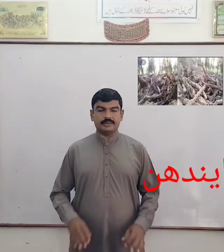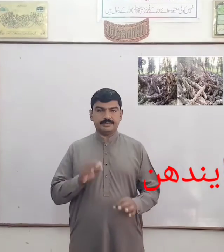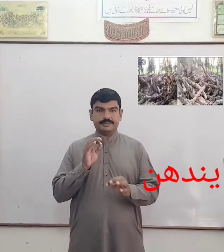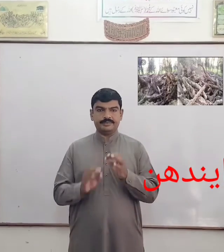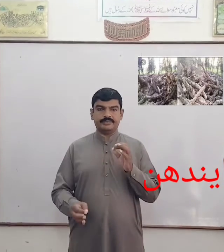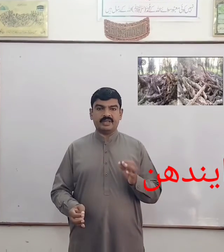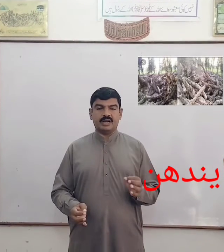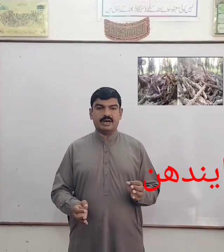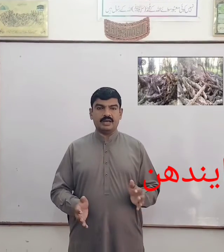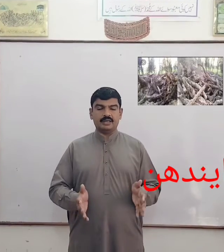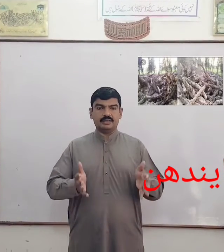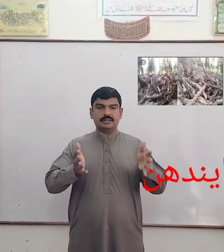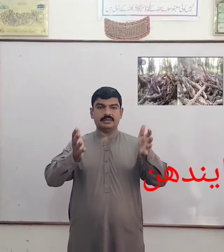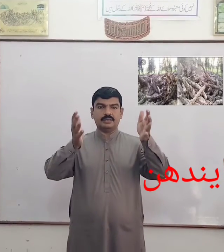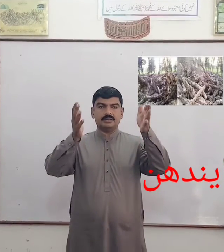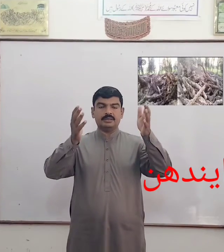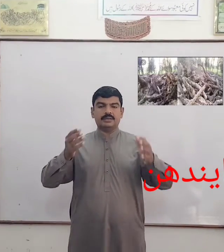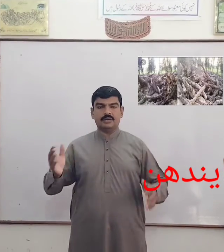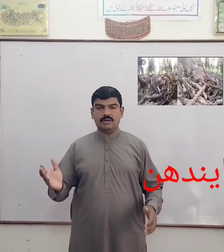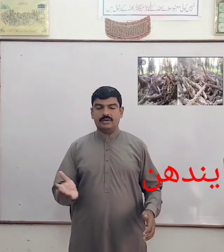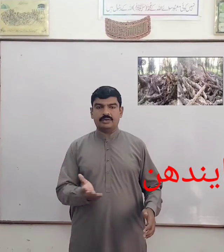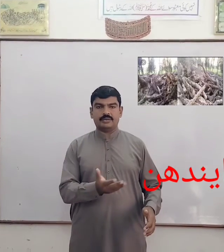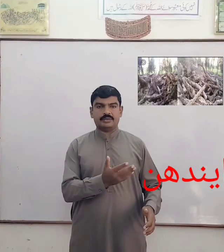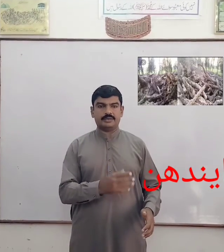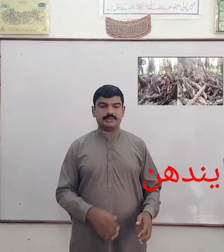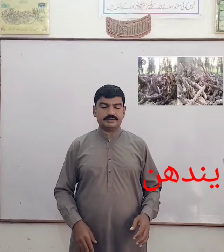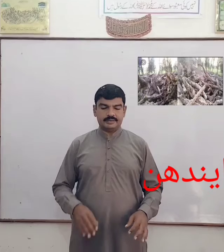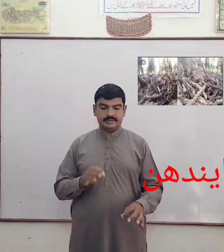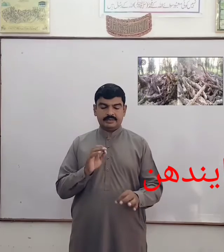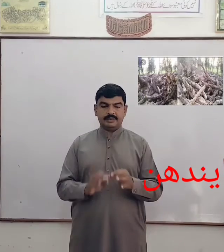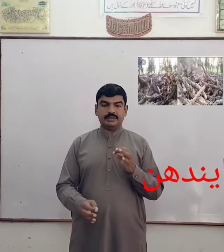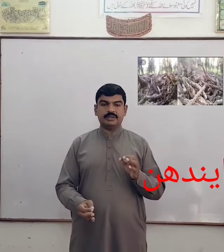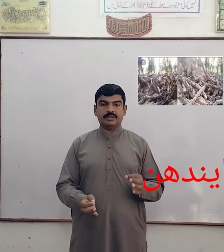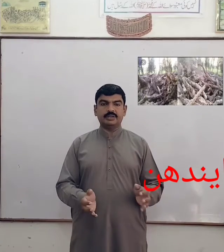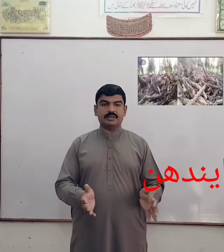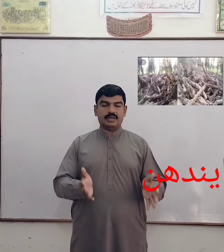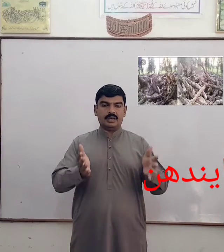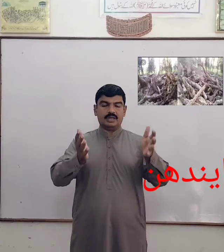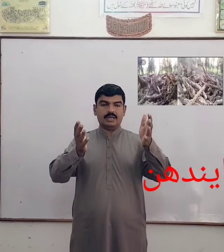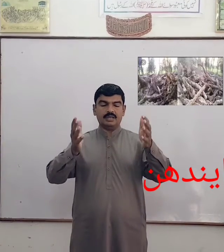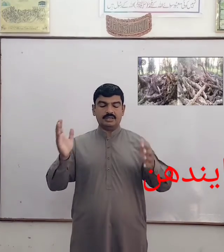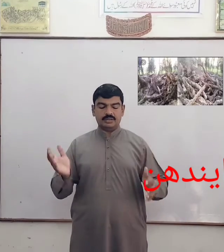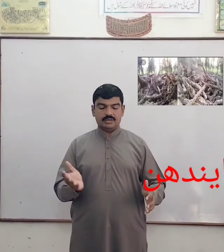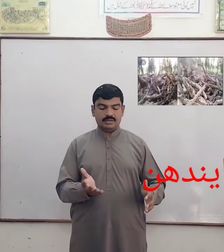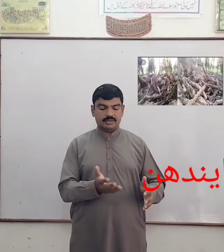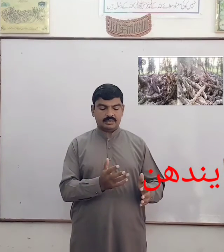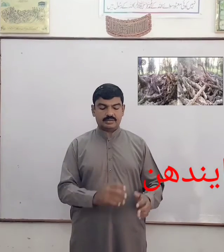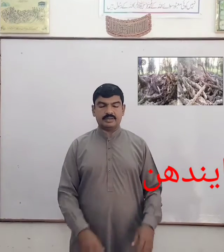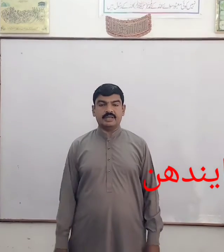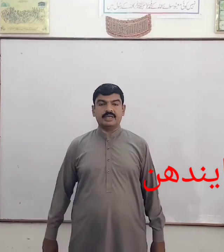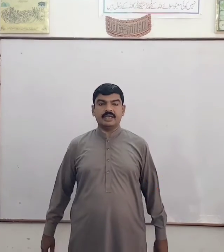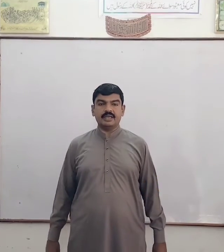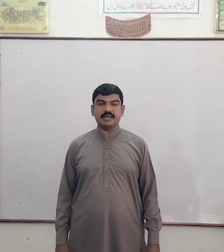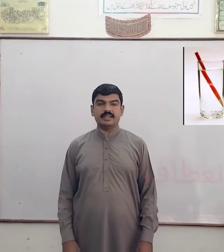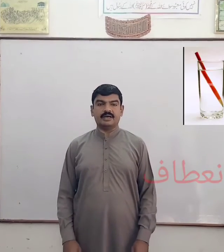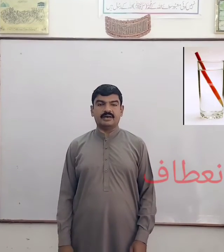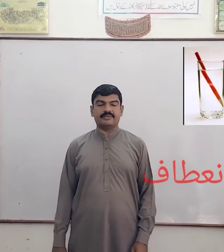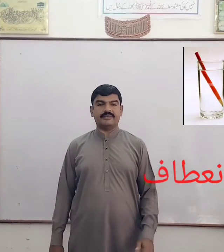ایندھن آگ اور ایندھن آگ اور انعطاف